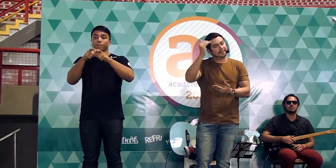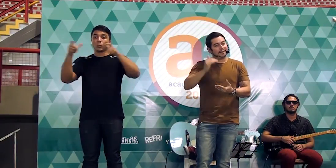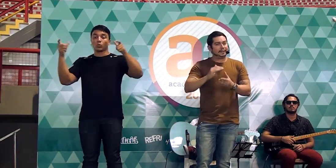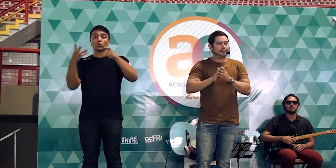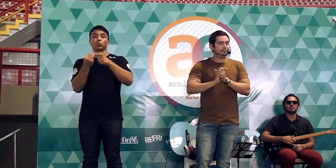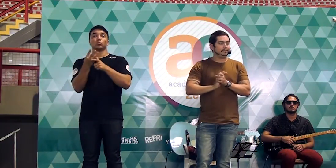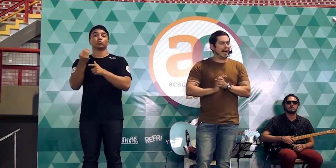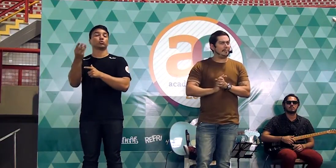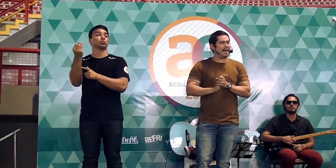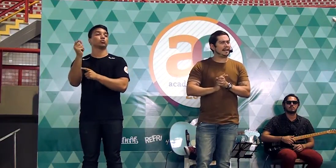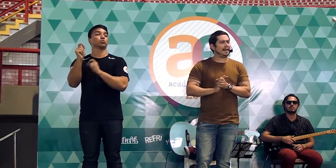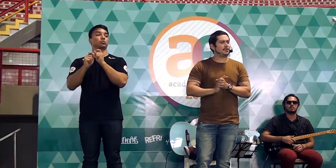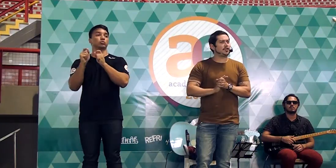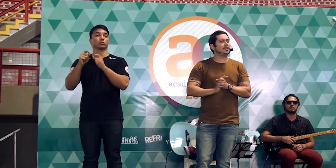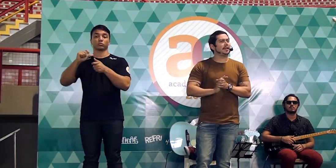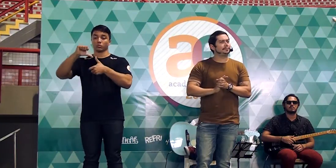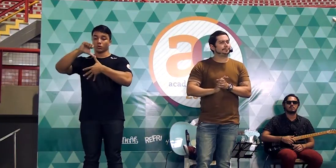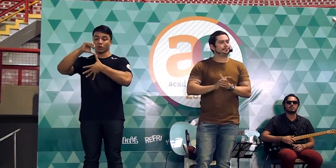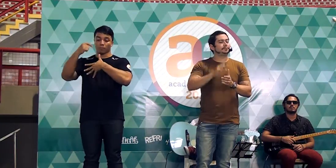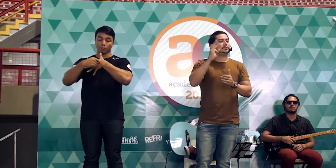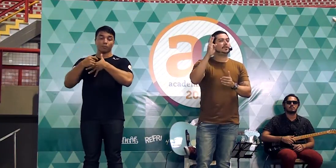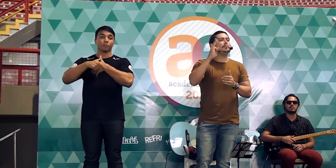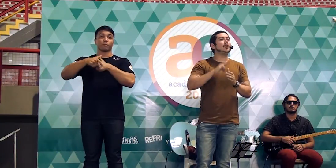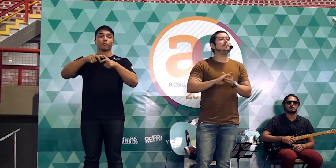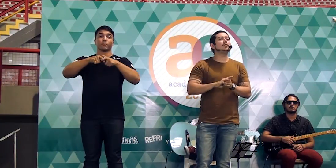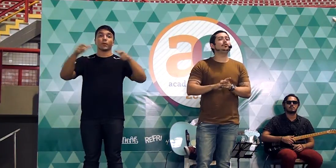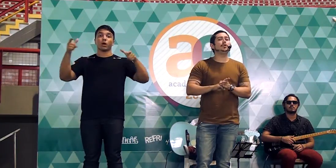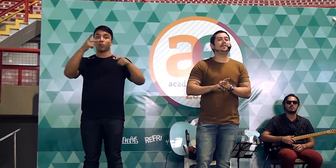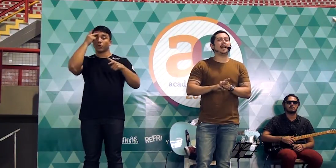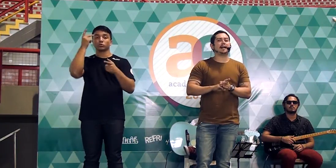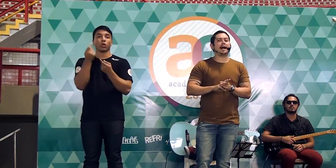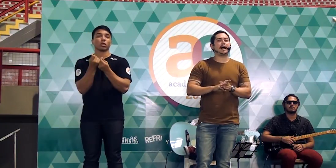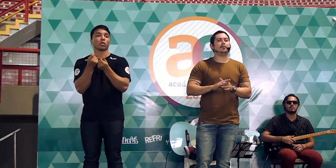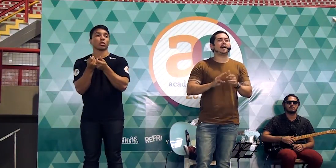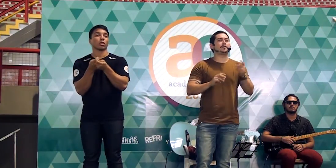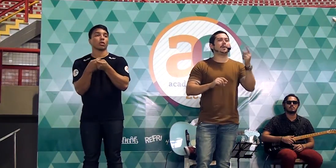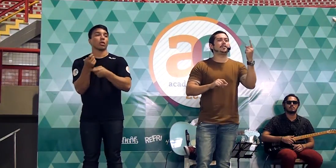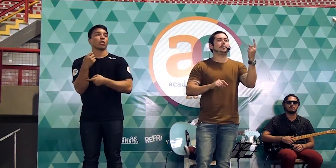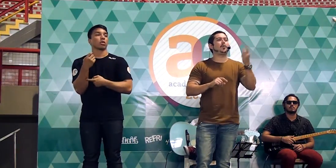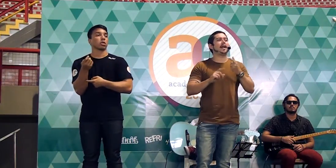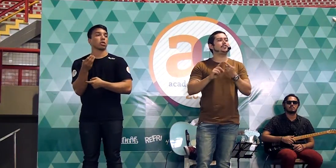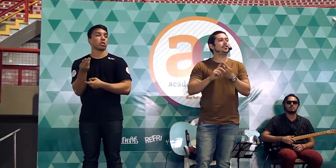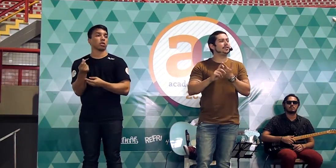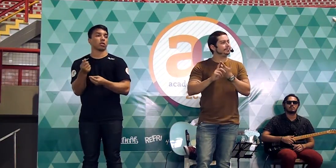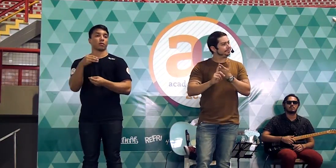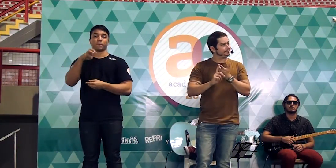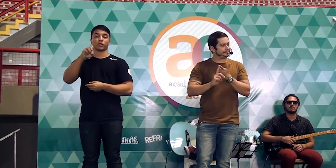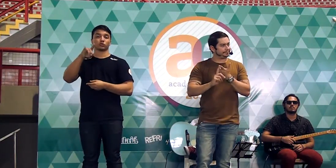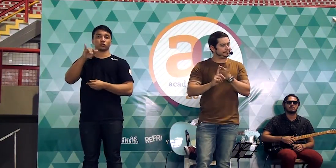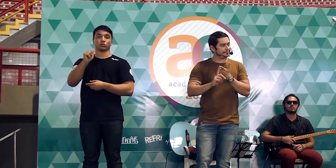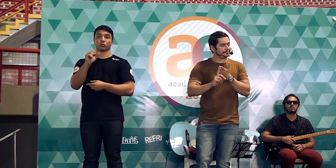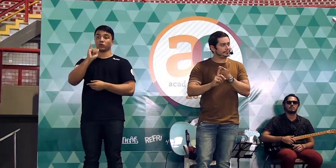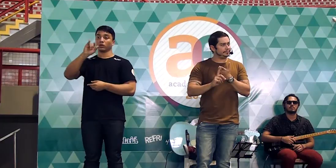miseráveis da América Latina. Meu amigo, no IDH, o Brasil perdia para o Haiti,